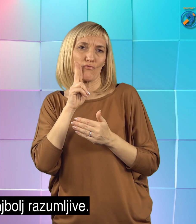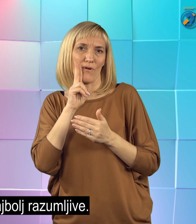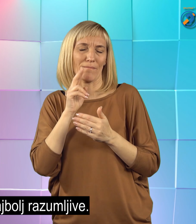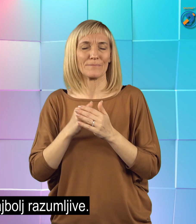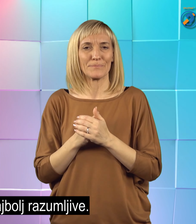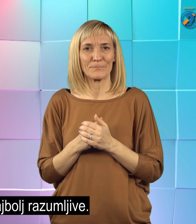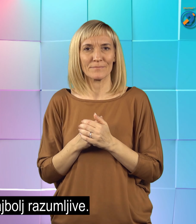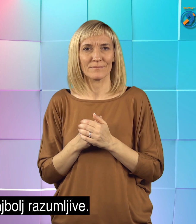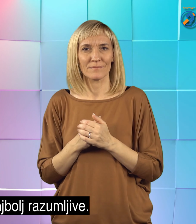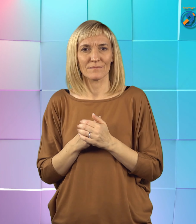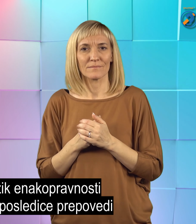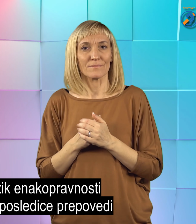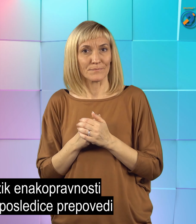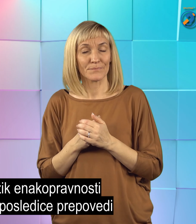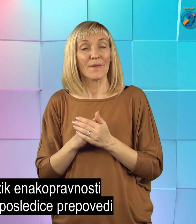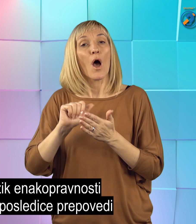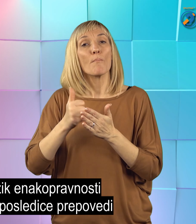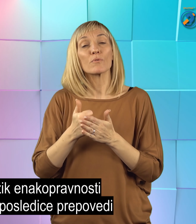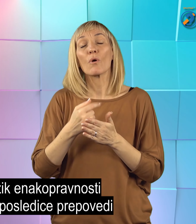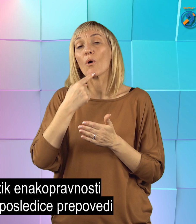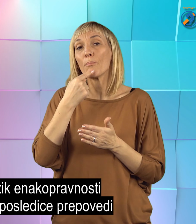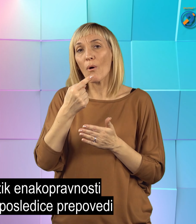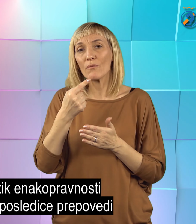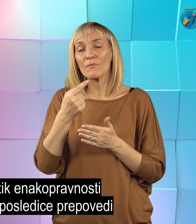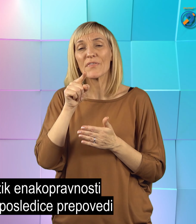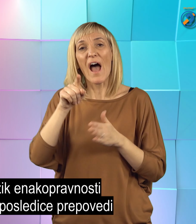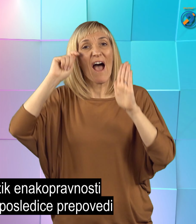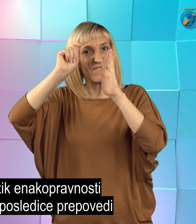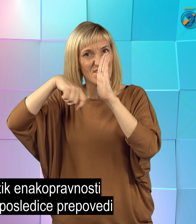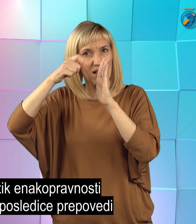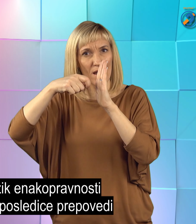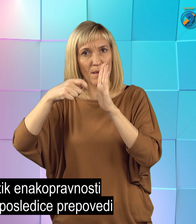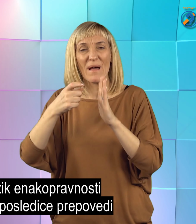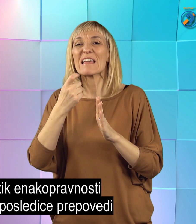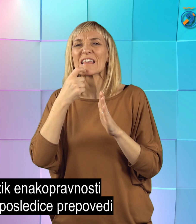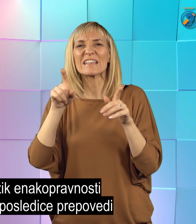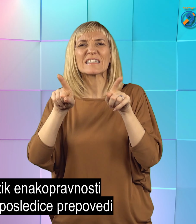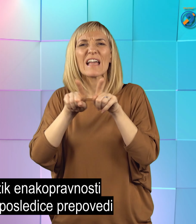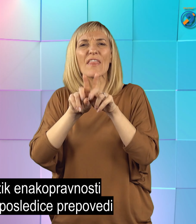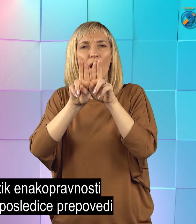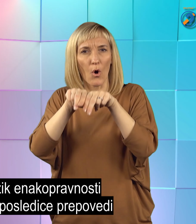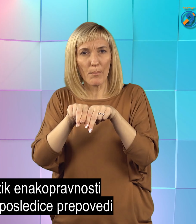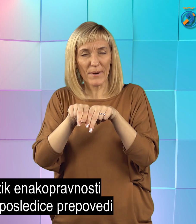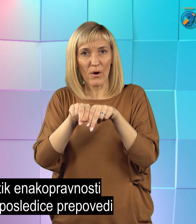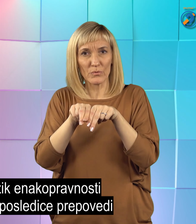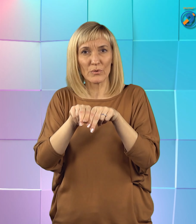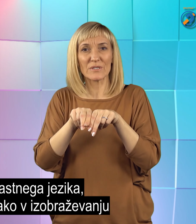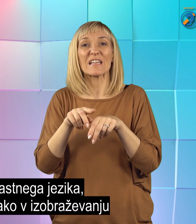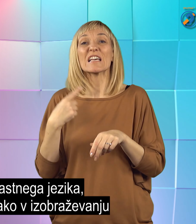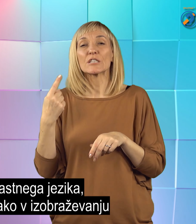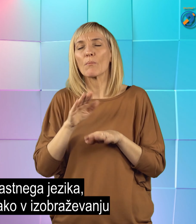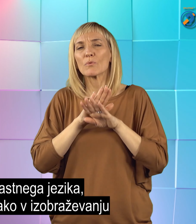praksi. S filmom Jezik enakopravnosti pa smo pravzaprav vse te posledice prepovedi